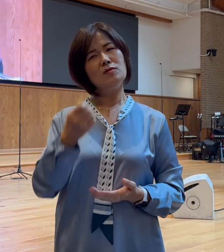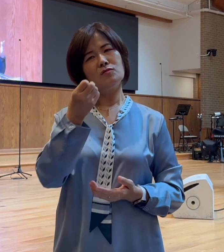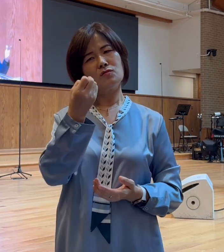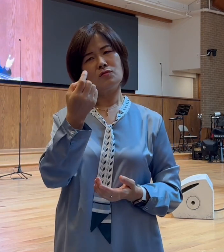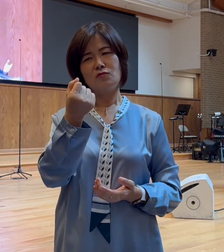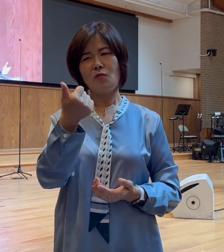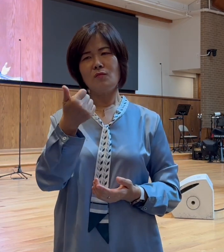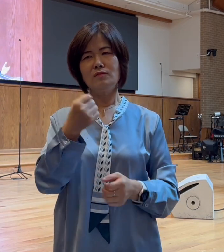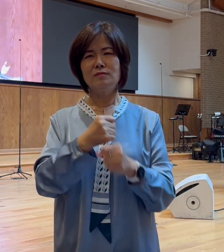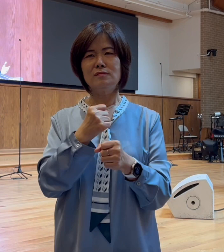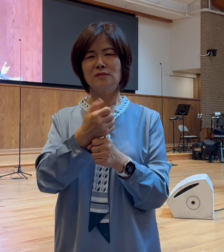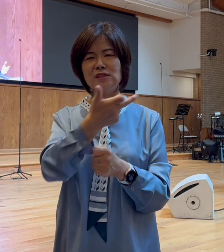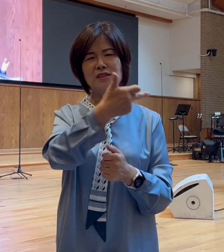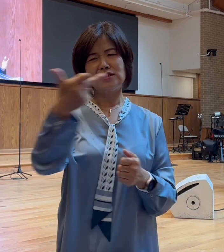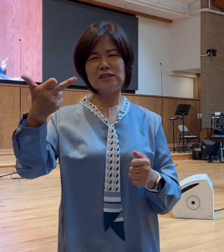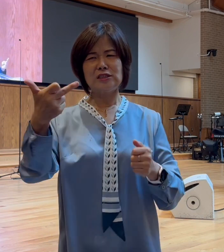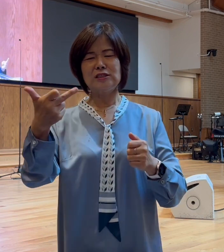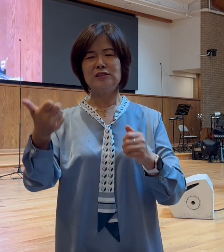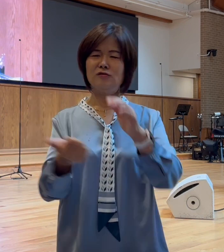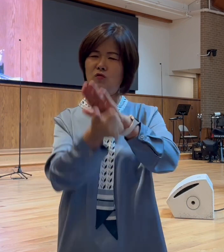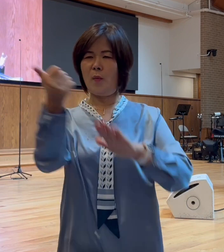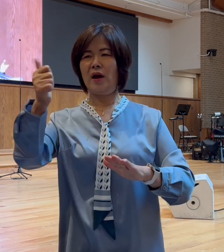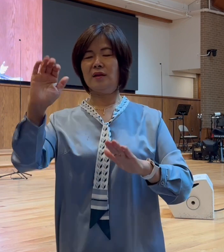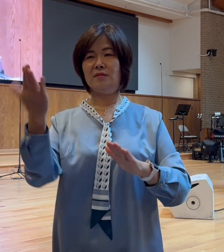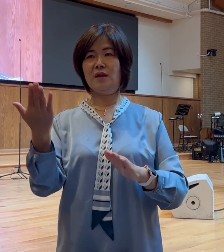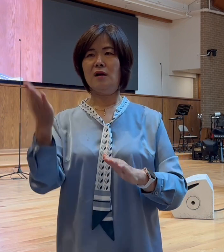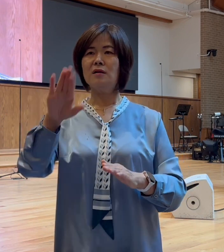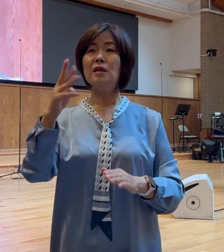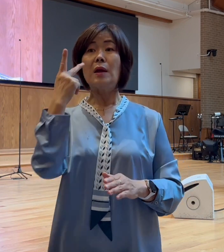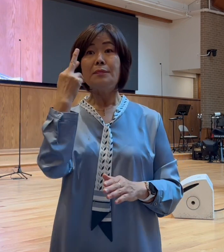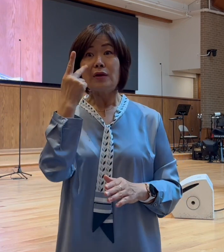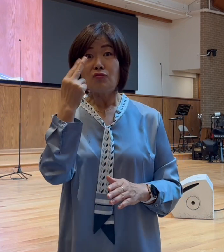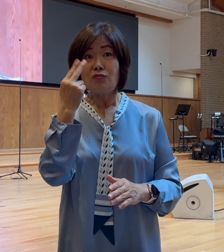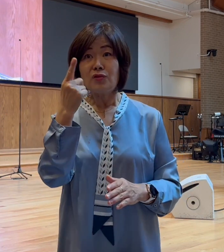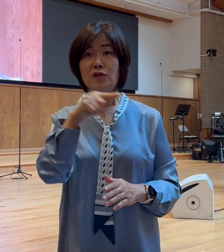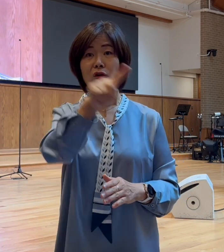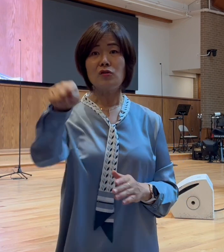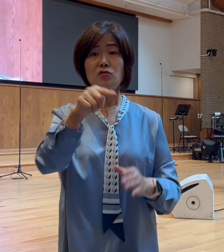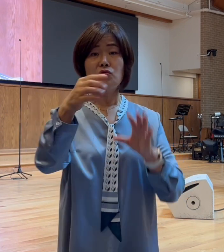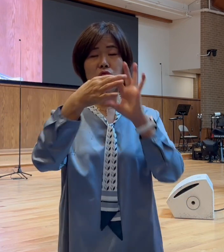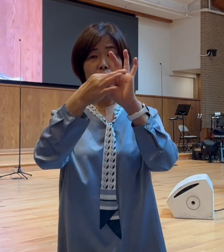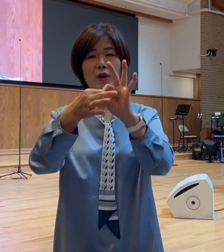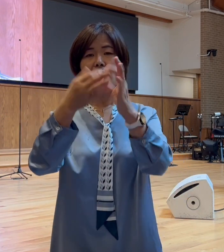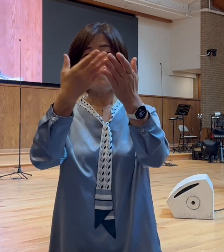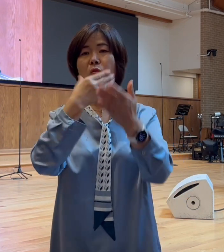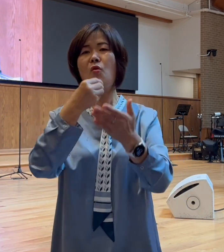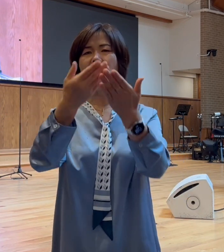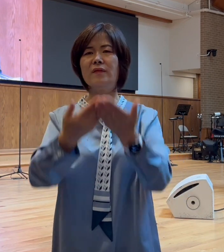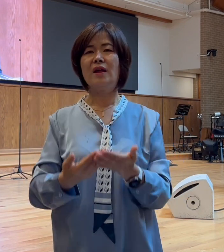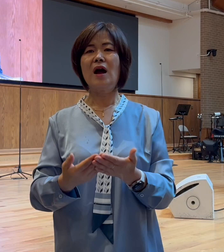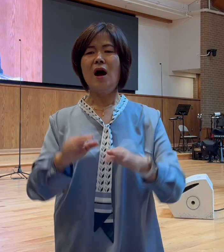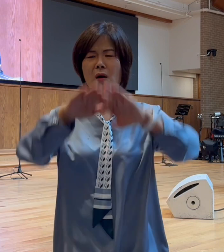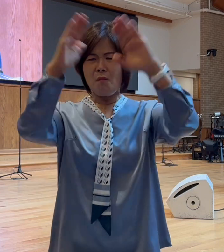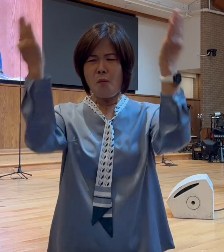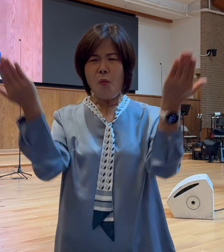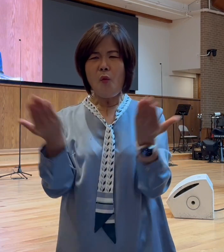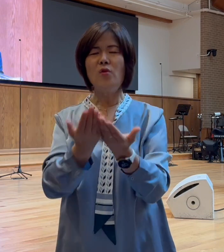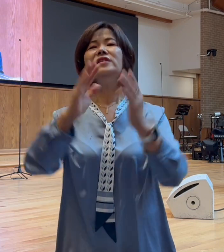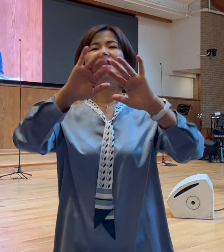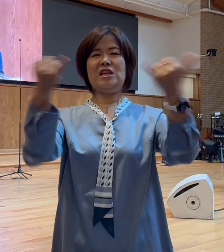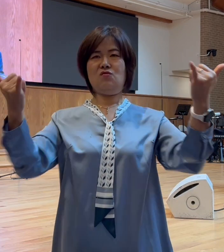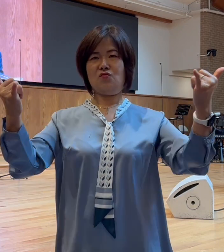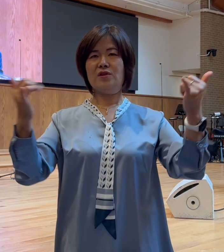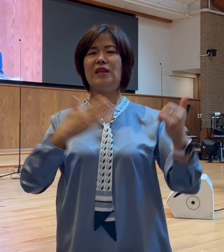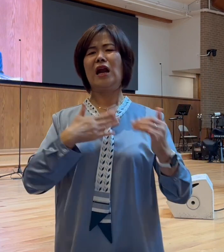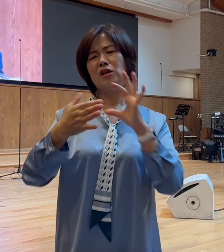굉장히 큰 꿈 아닙니까? 그런데 미주가 나를 통해 복을 받는다 정도가 아니고 전 인류가